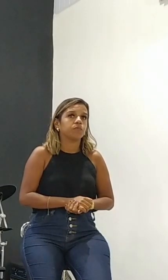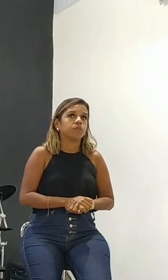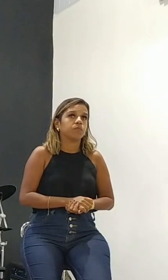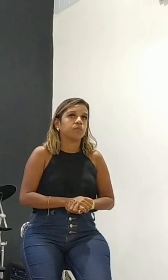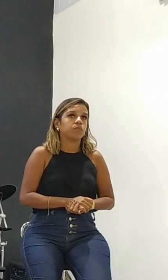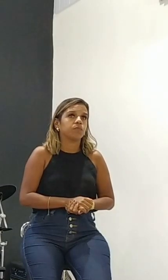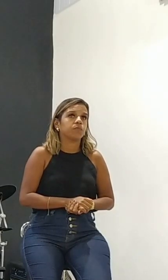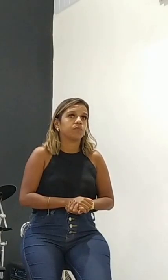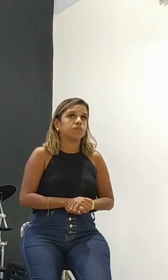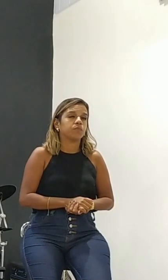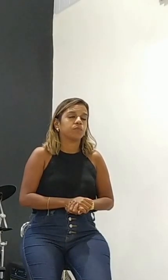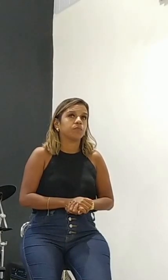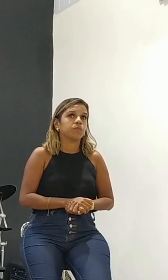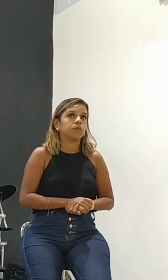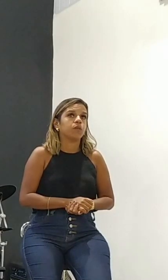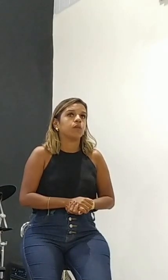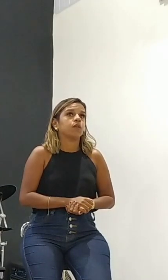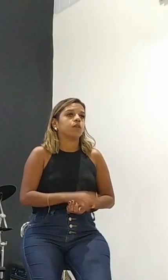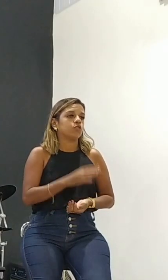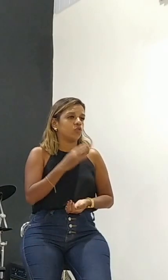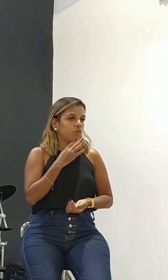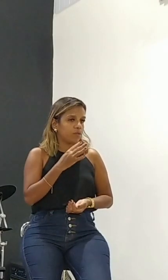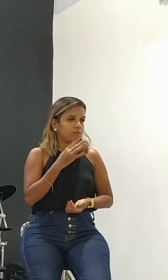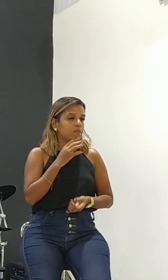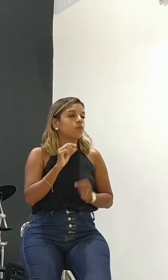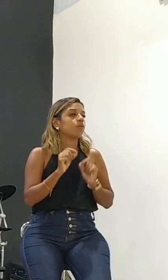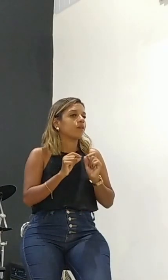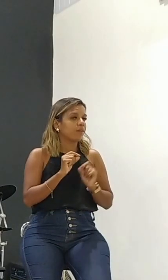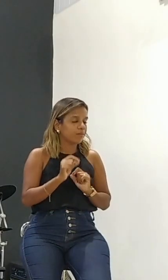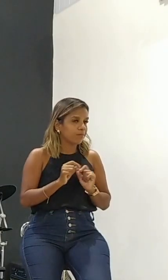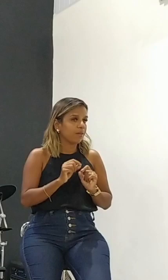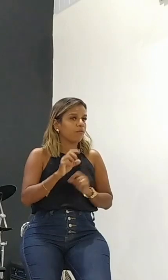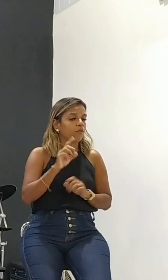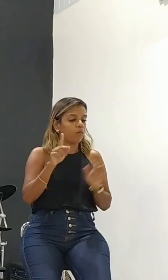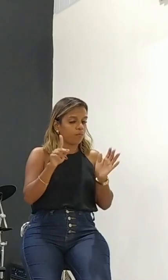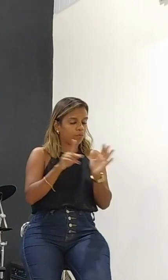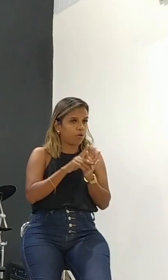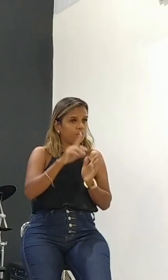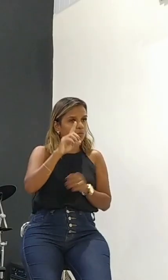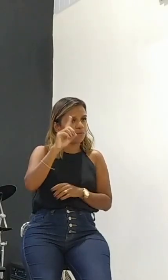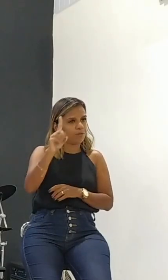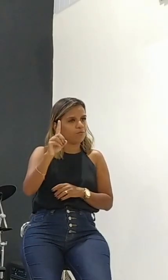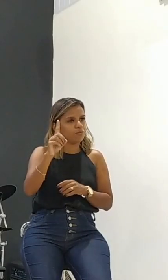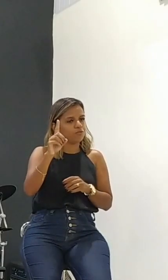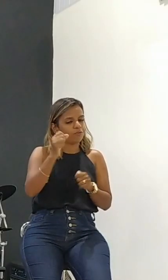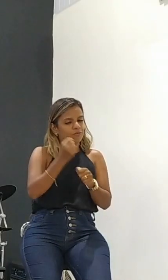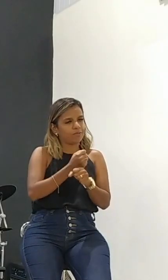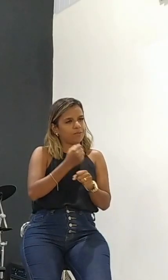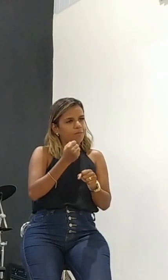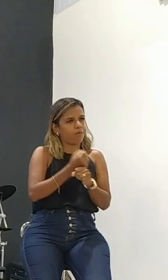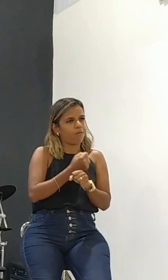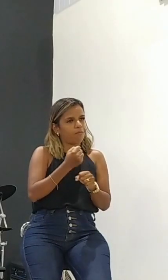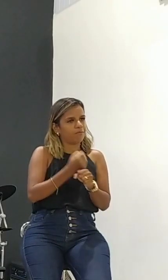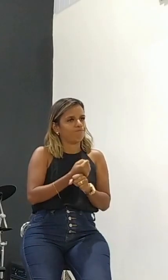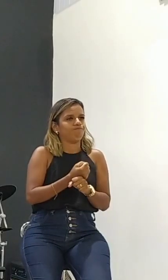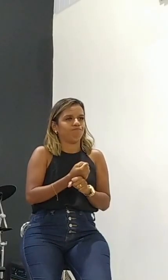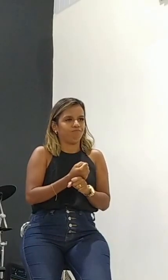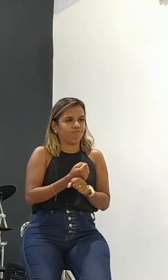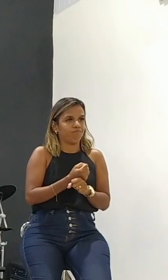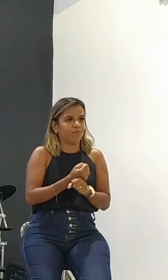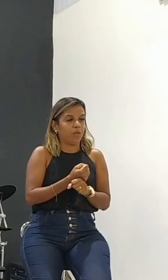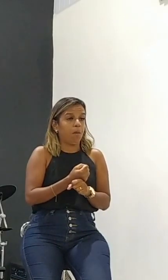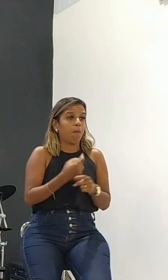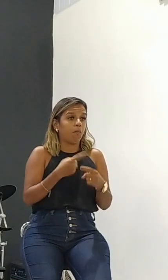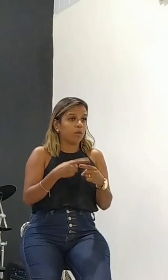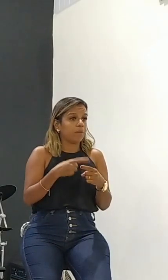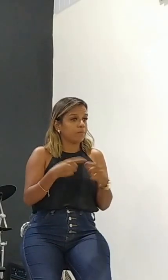eles reconheceram que foi Deus quem fizera aquela. Aleluia. Nós precisamos de